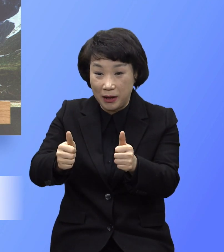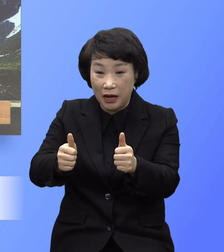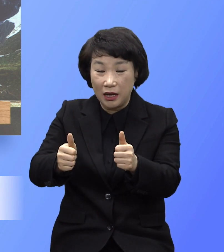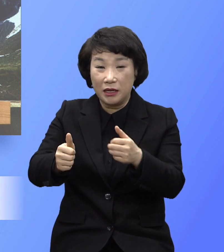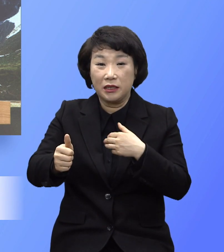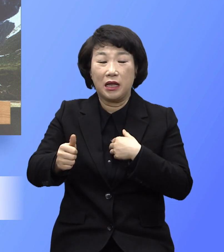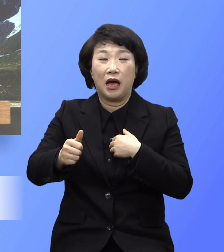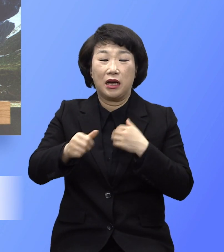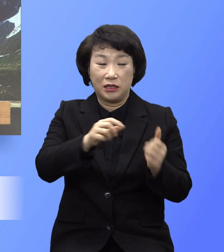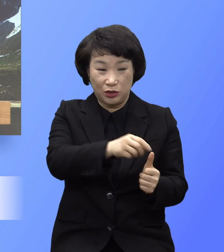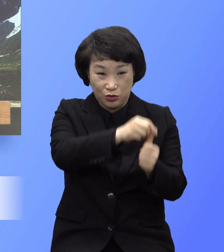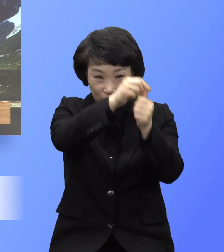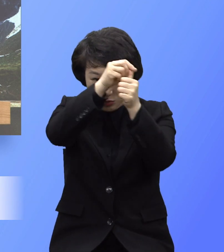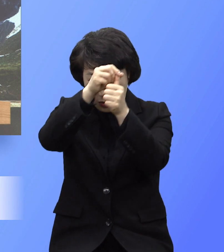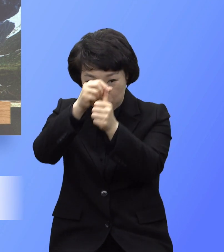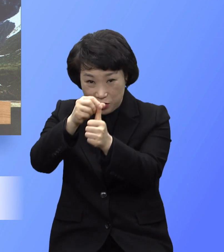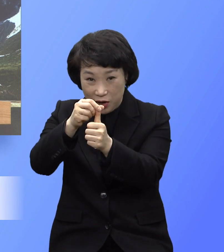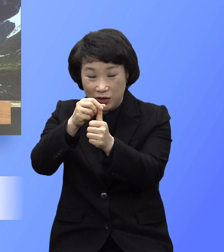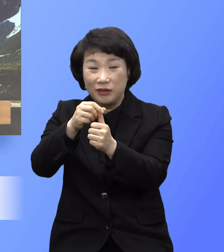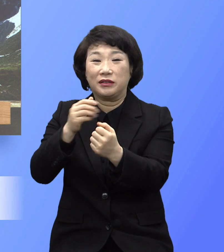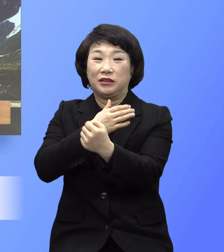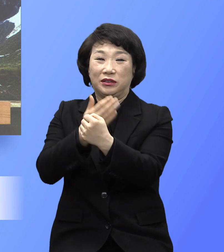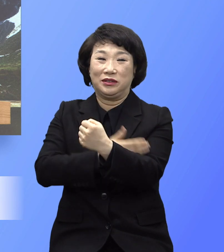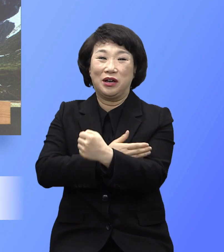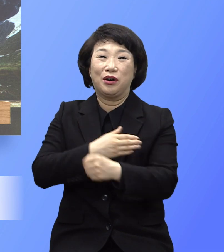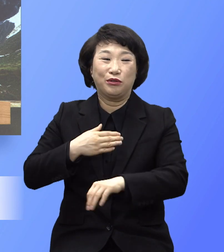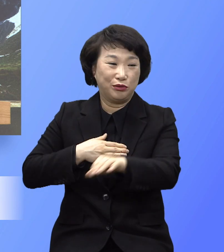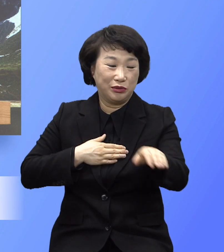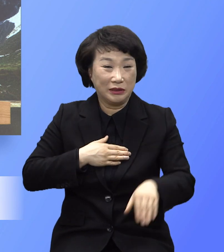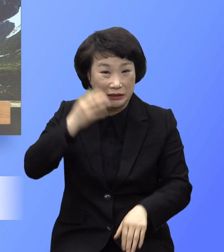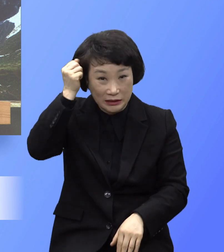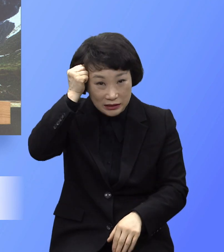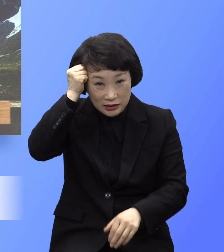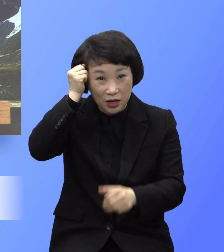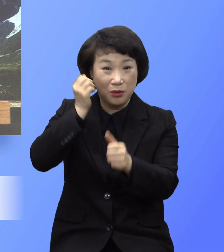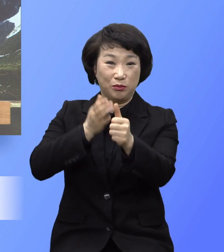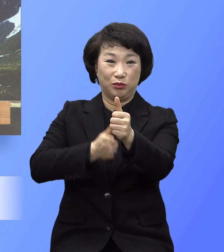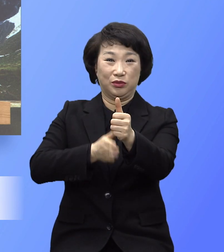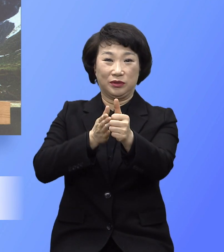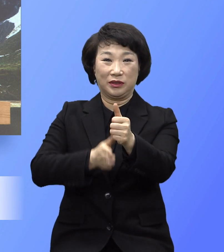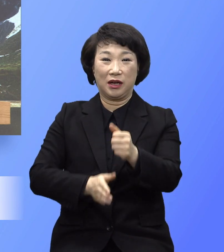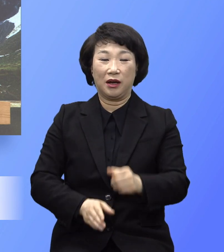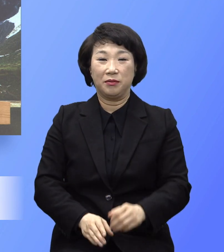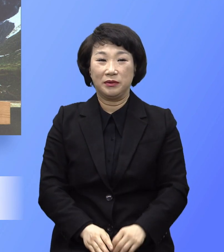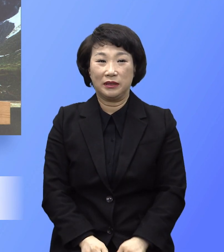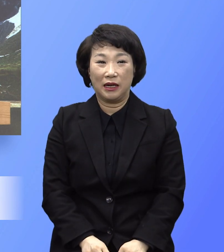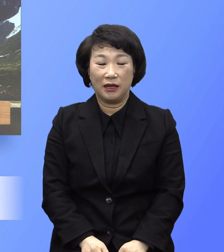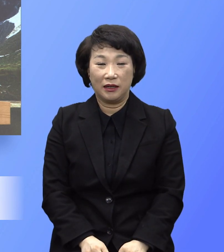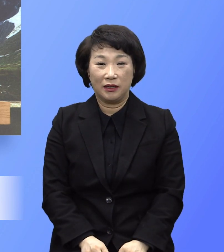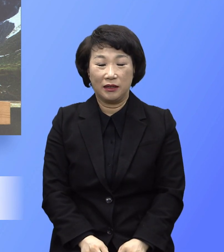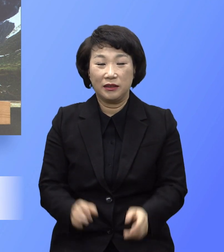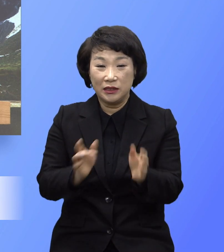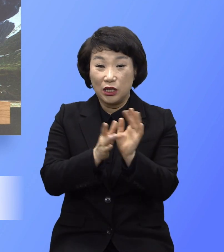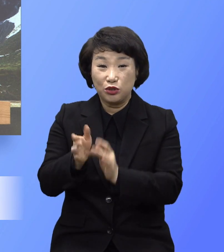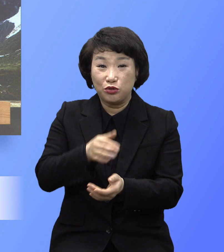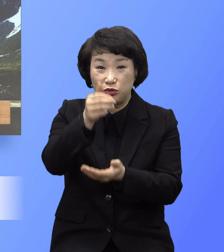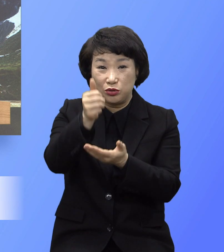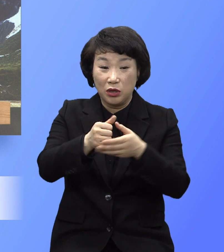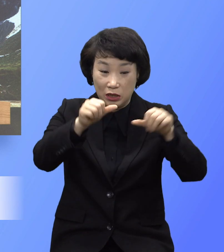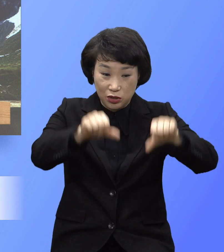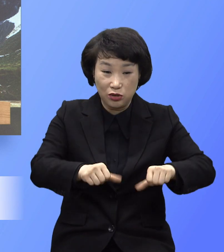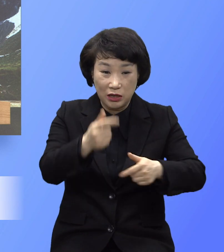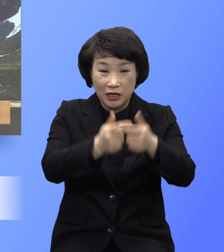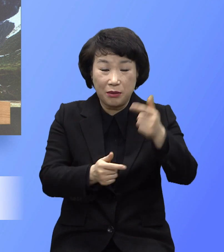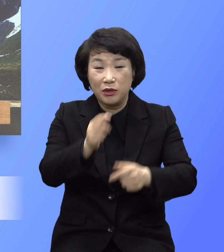심판으로부터 구원해내는 능력임을 우리는 분명히 깨달아야 합니다. 예수 그리스도는 저주의